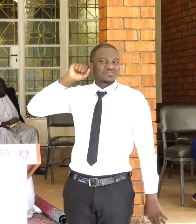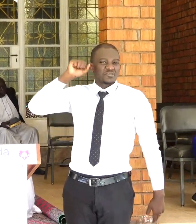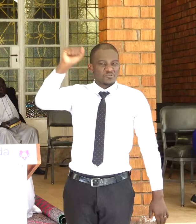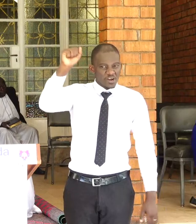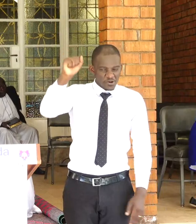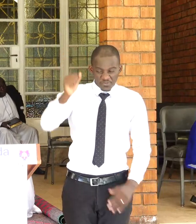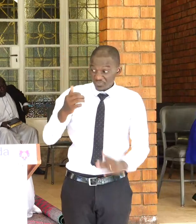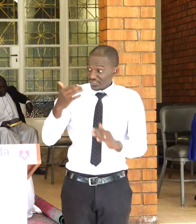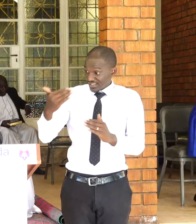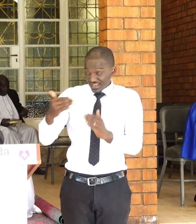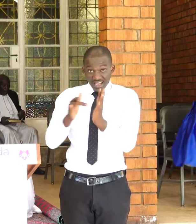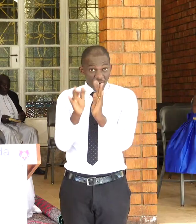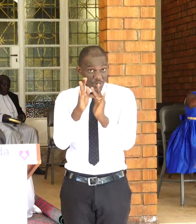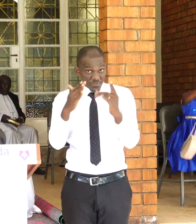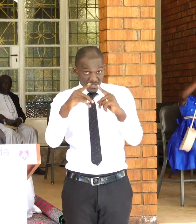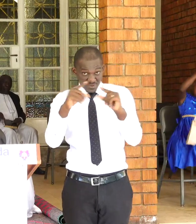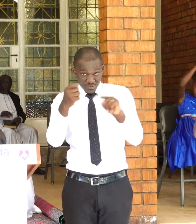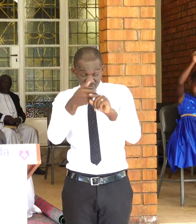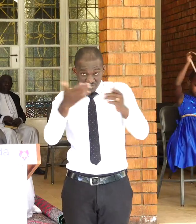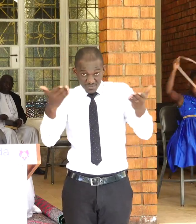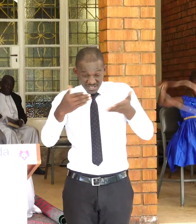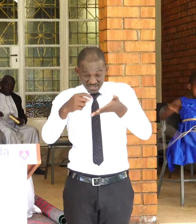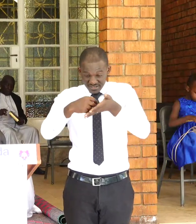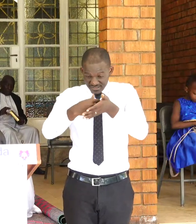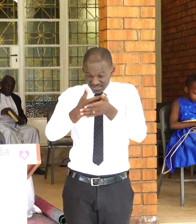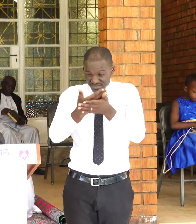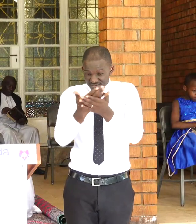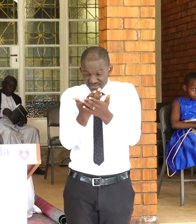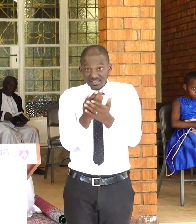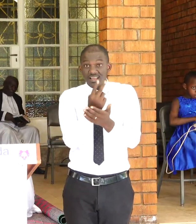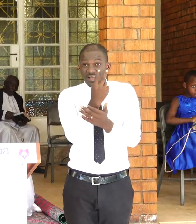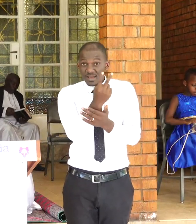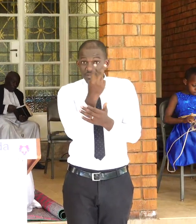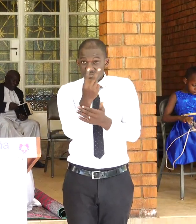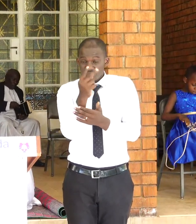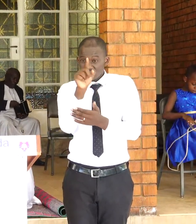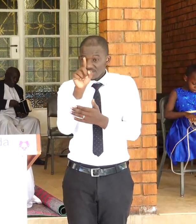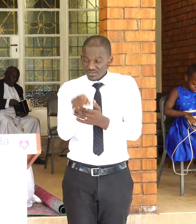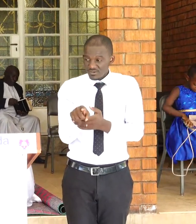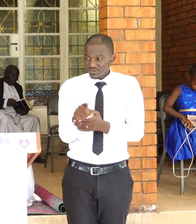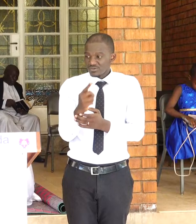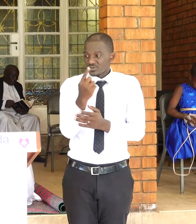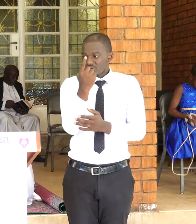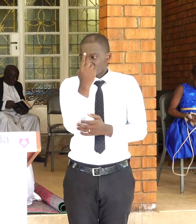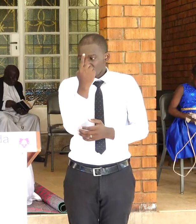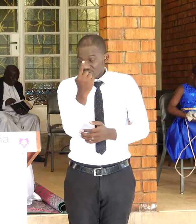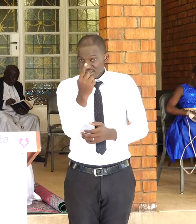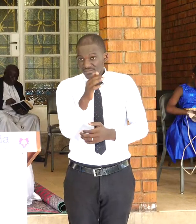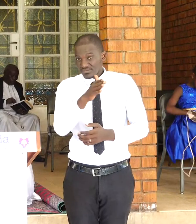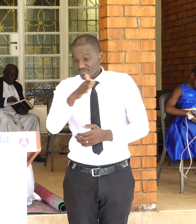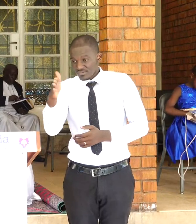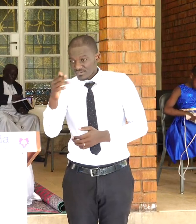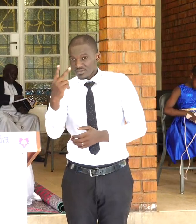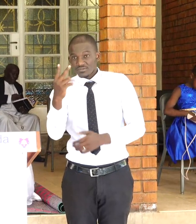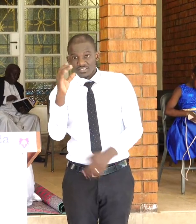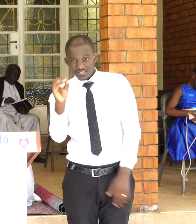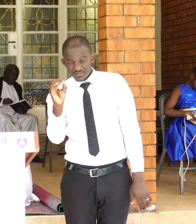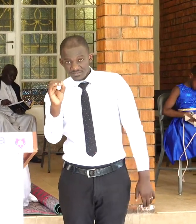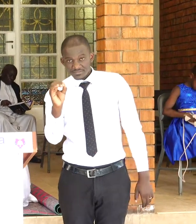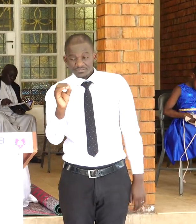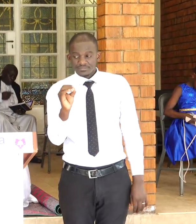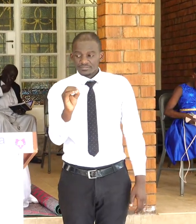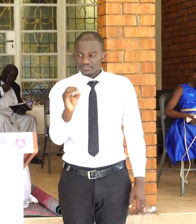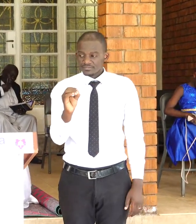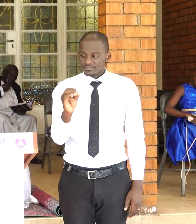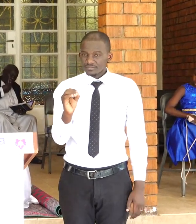ekitundu kyaffe kiva mu lubereberye essuula ya 22 okuva ku lunyiriri olusooka okutuuka ku lwabiri.